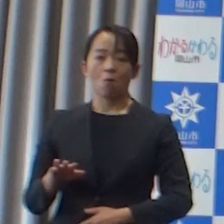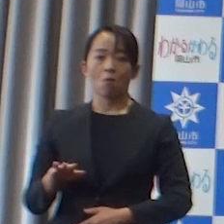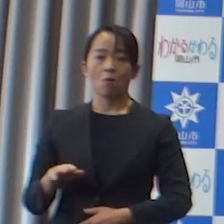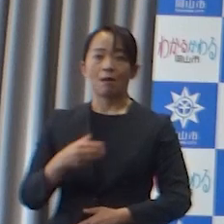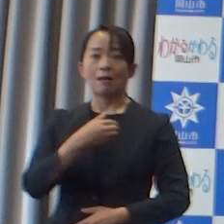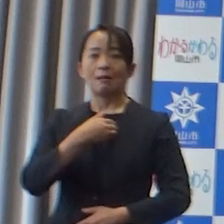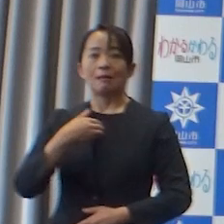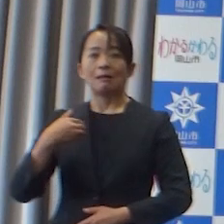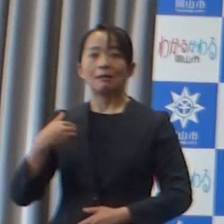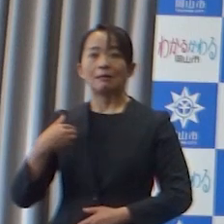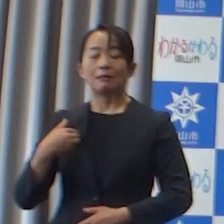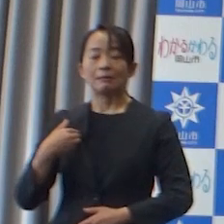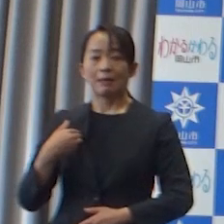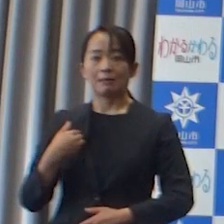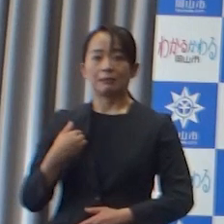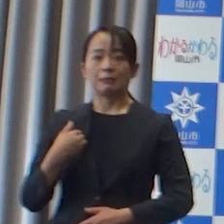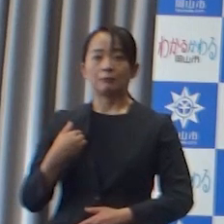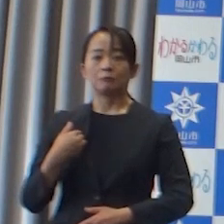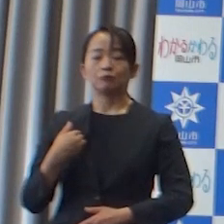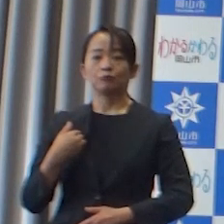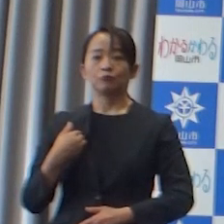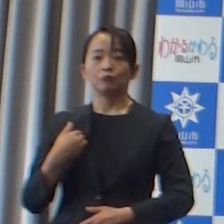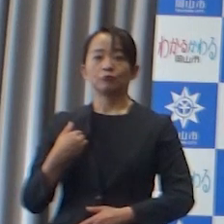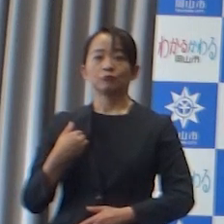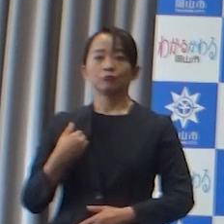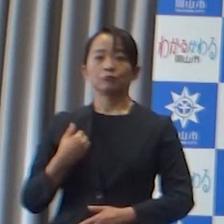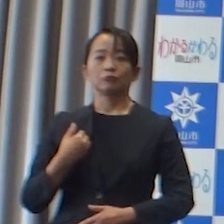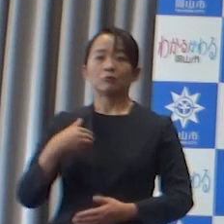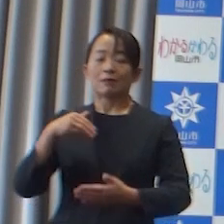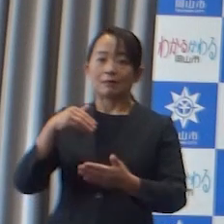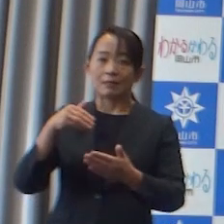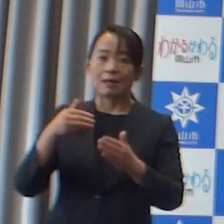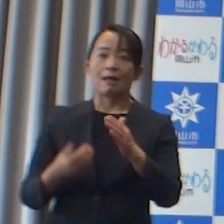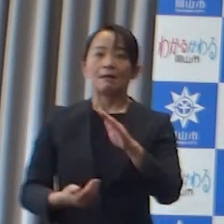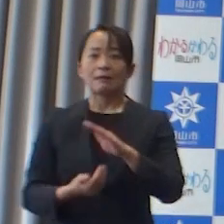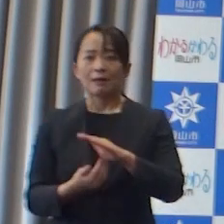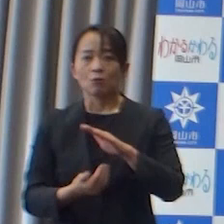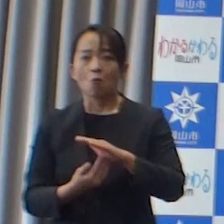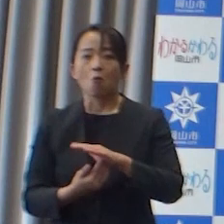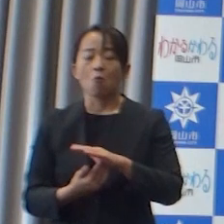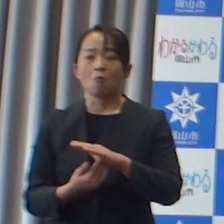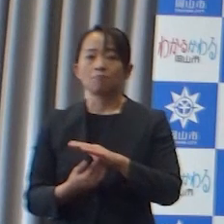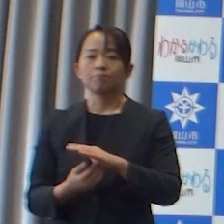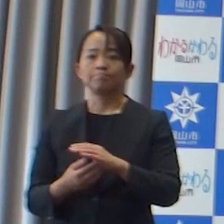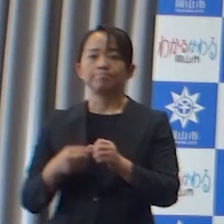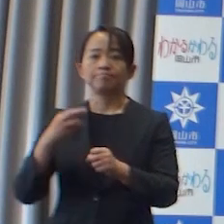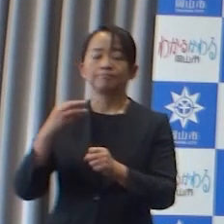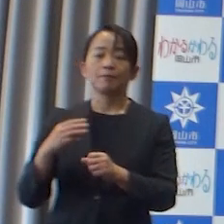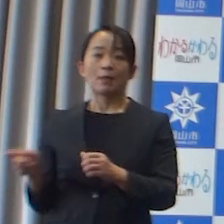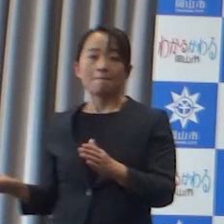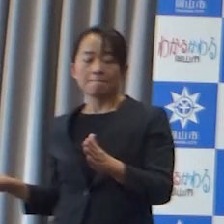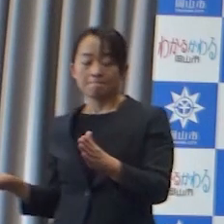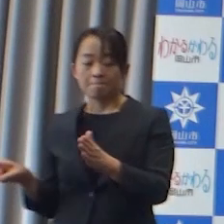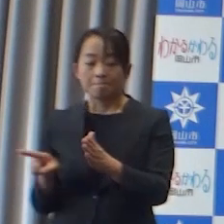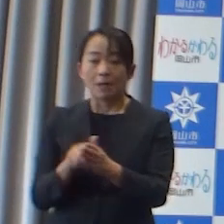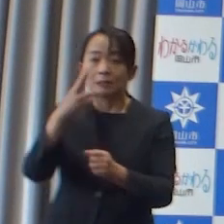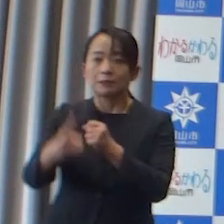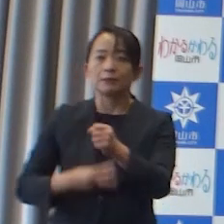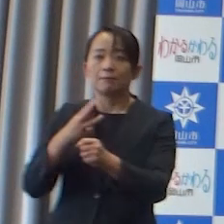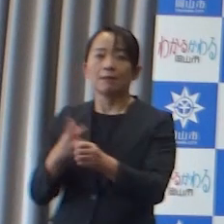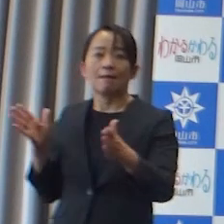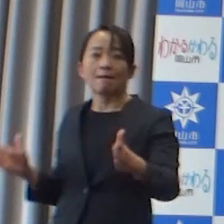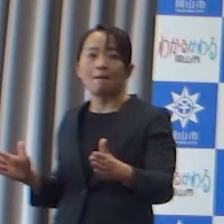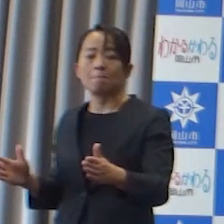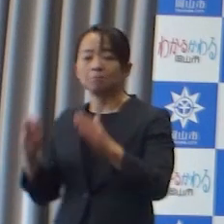方の負担感っていうのを軽減しようと思ってこの3年間ずっとやらせていただきました